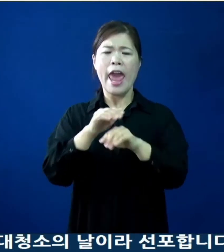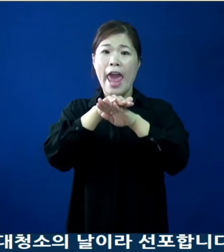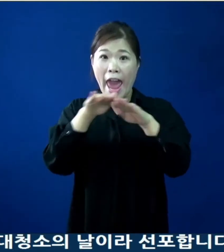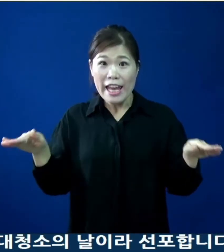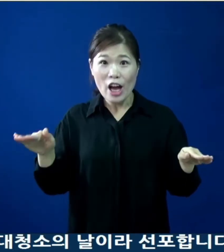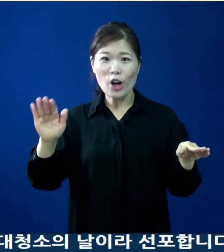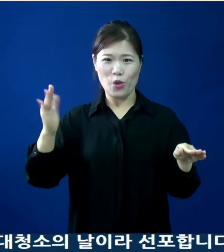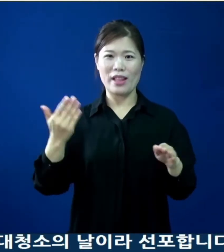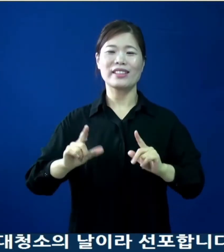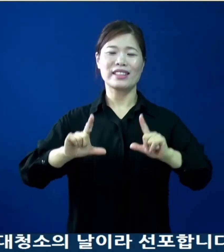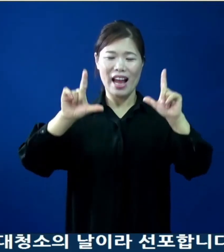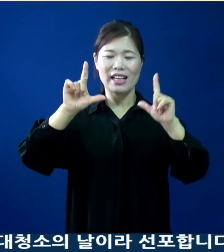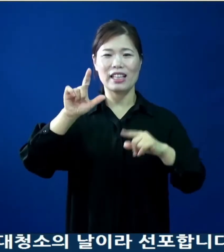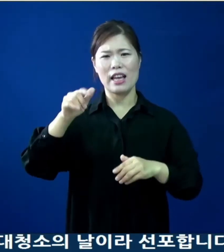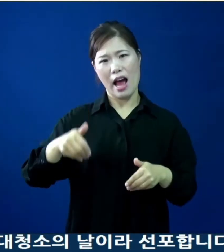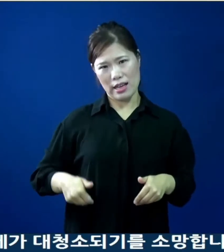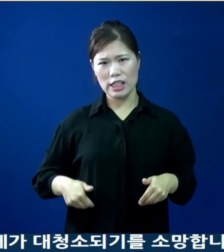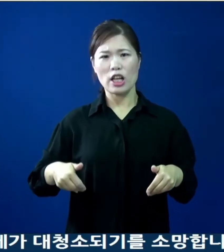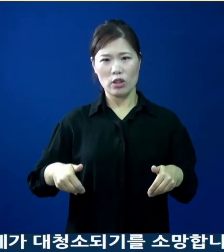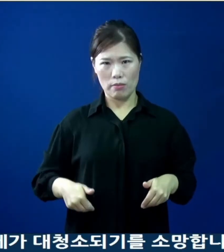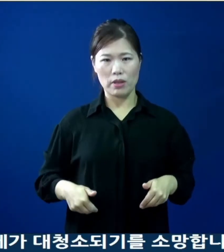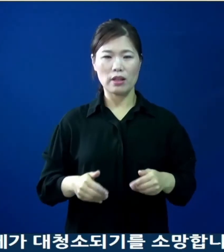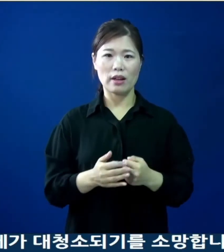해결되어지는 날이 있어야 한다는 것이죠.